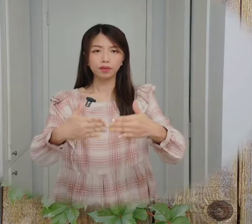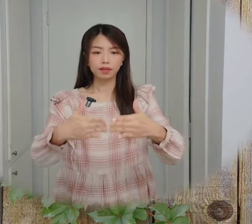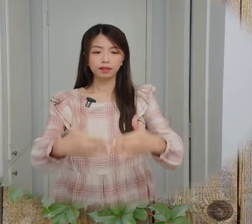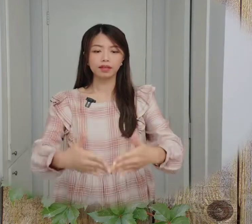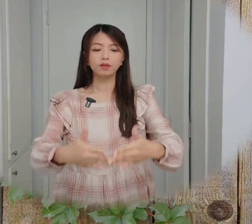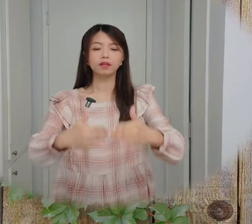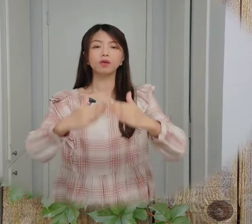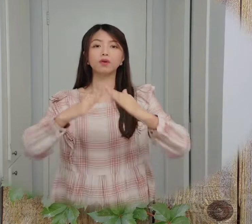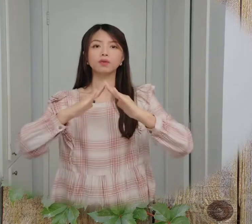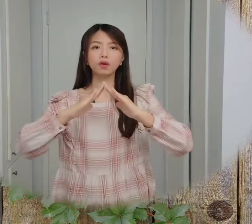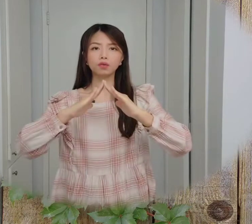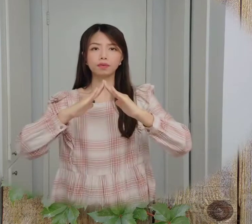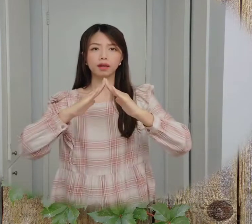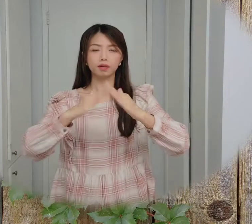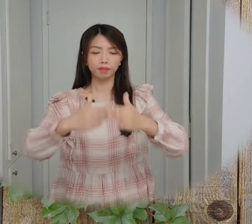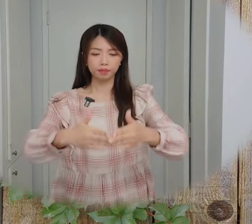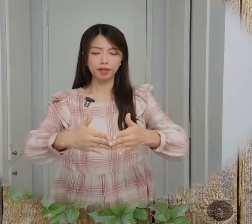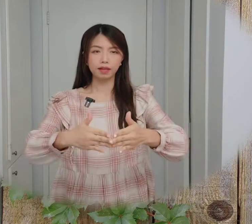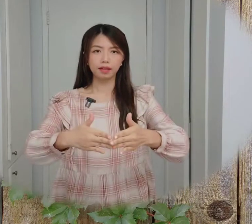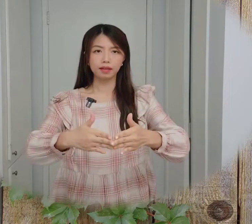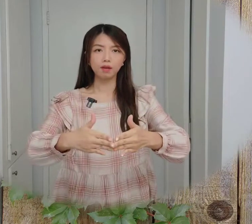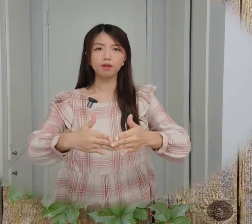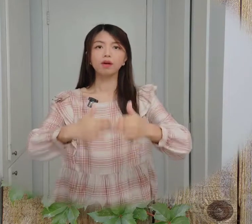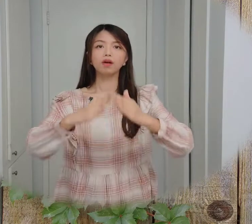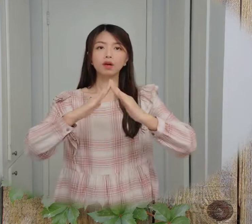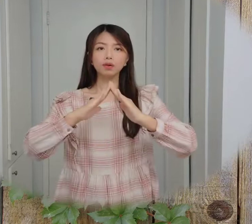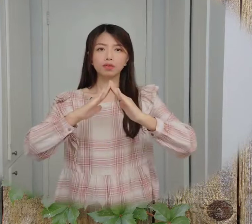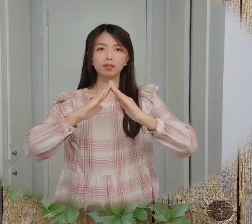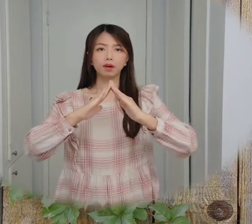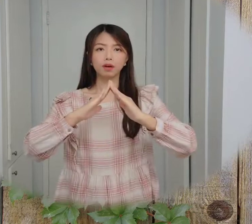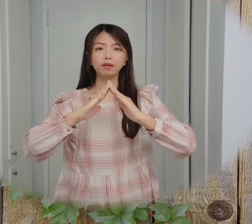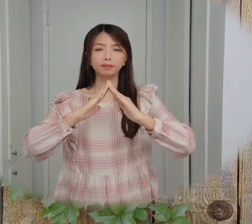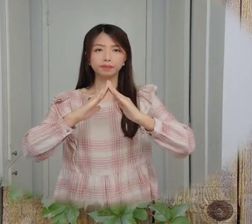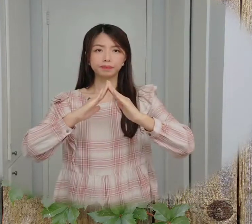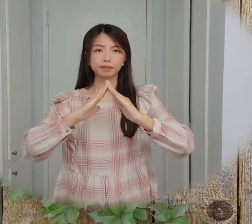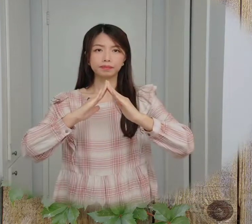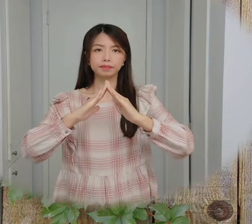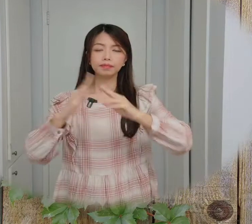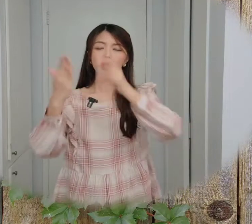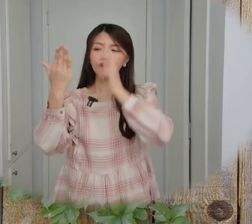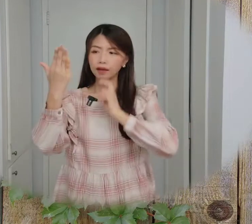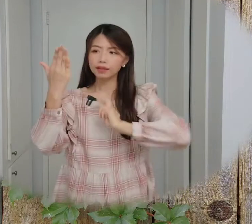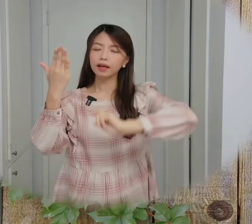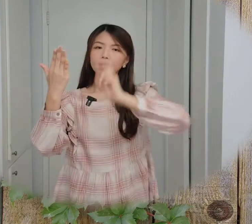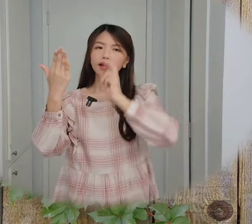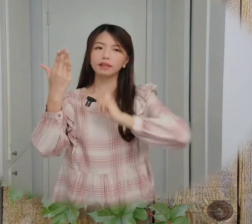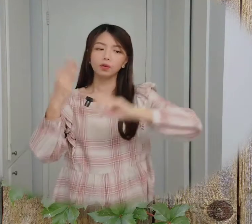붙여주시고 이 상태에서 그냥 위로 세워주시면 돼요. 이 상태에서 세워주시는 거예요.